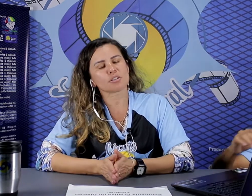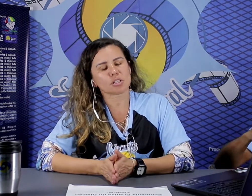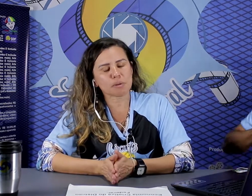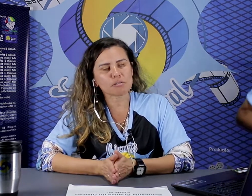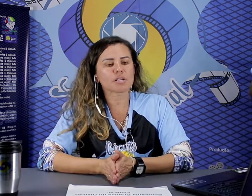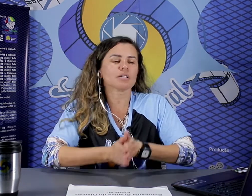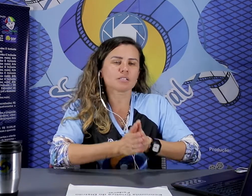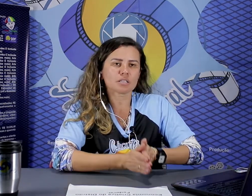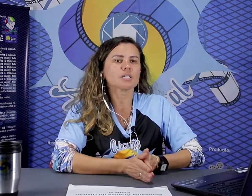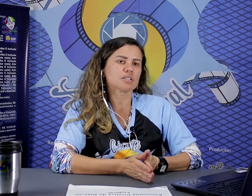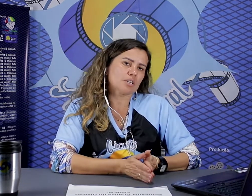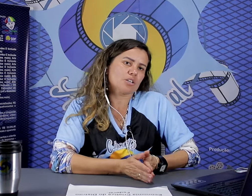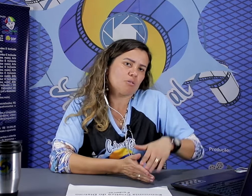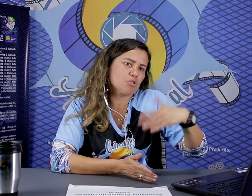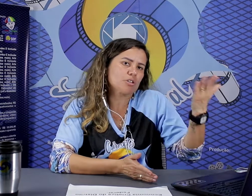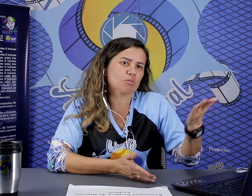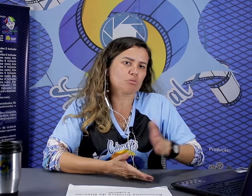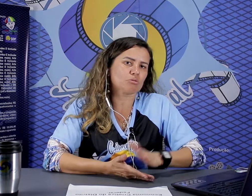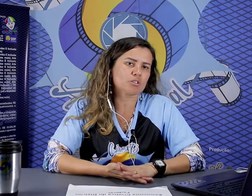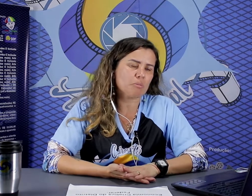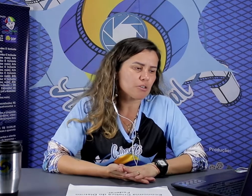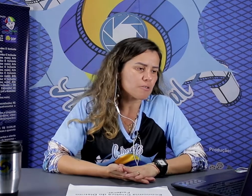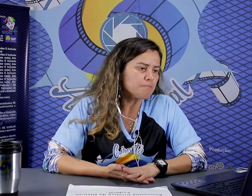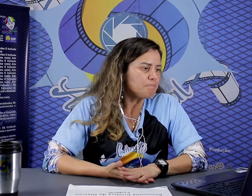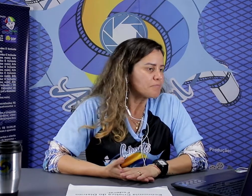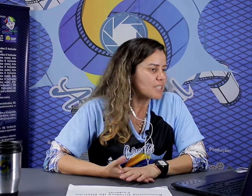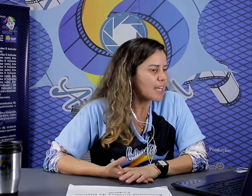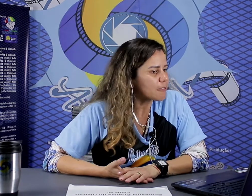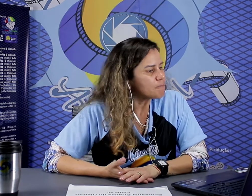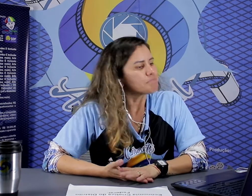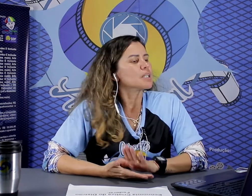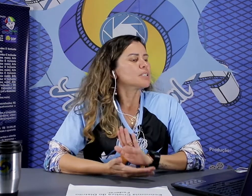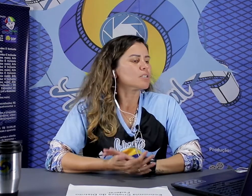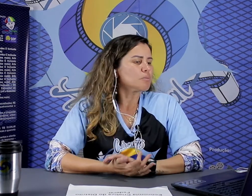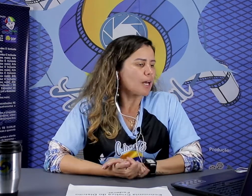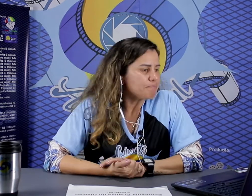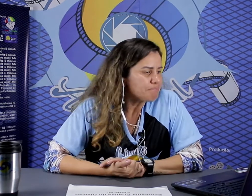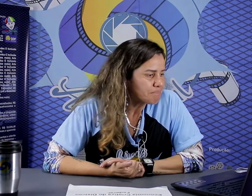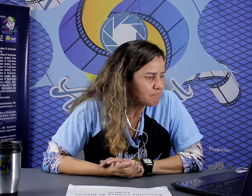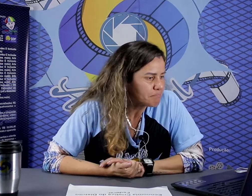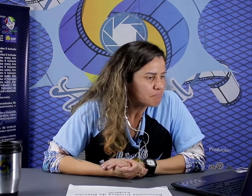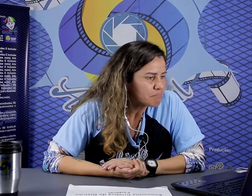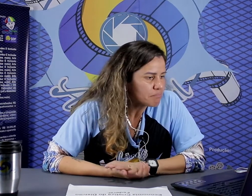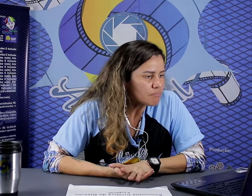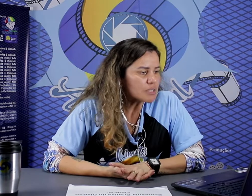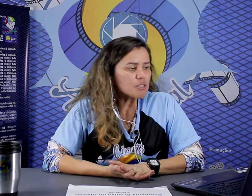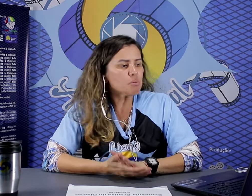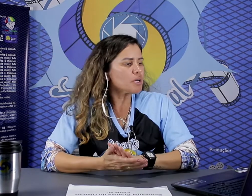trabalhei com criança, seja hoje que eu estou no ensino médio. Certo? Então, vamos lá. Então, por